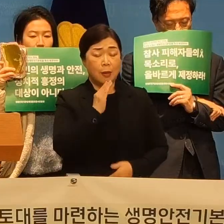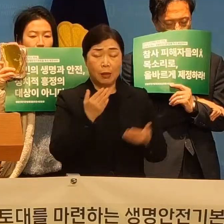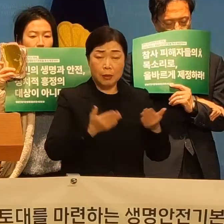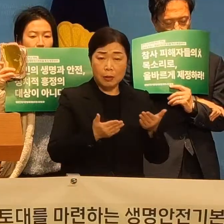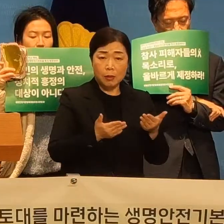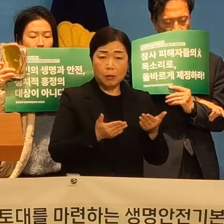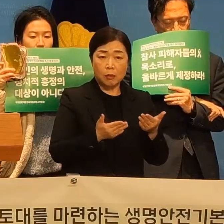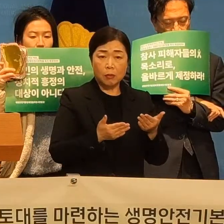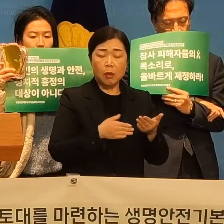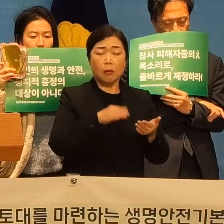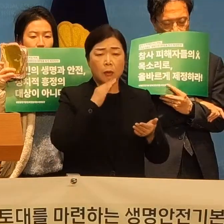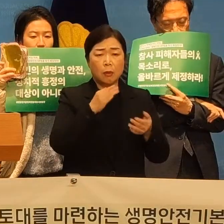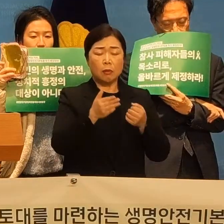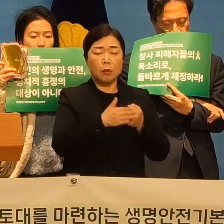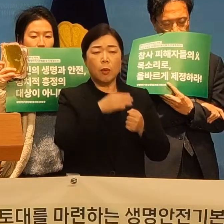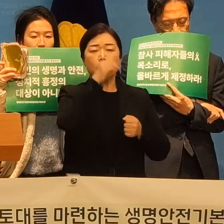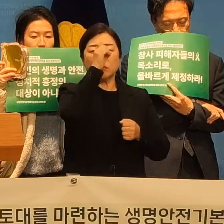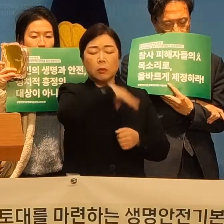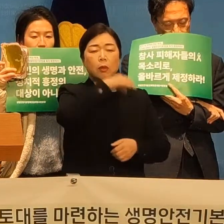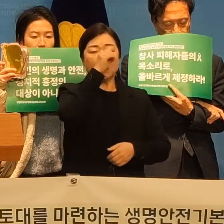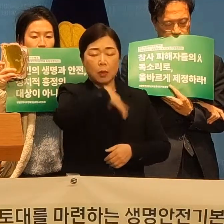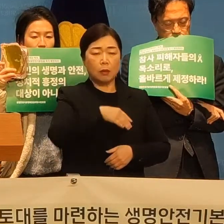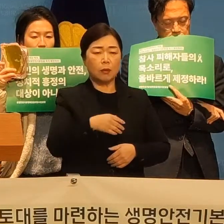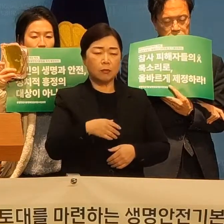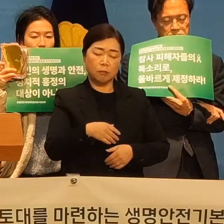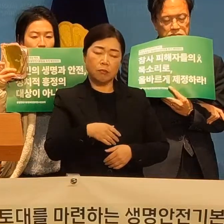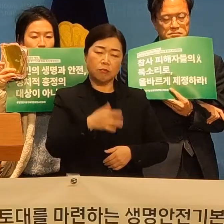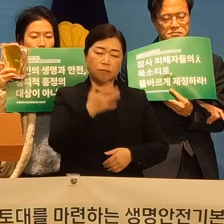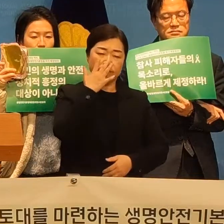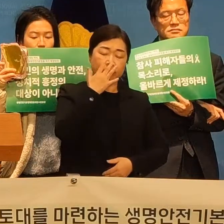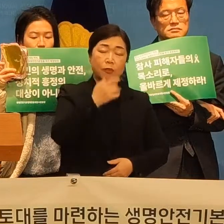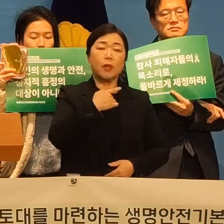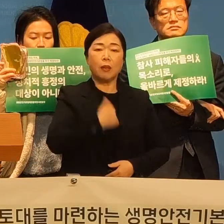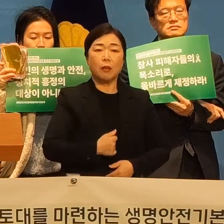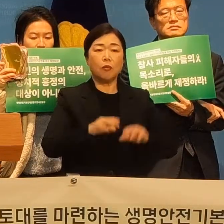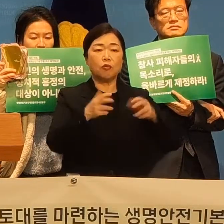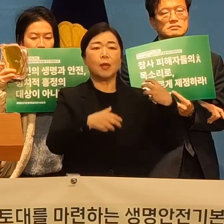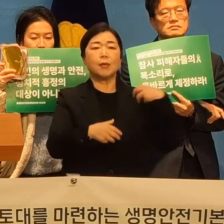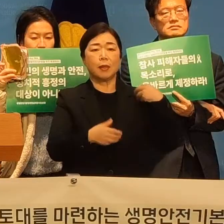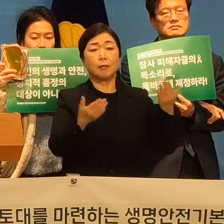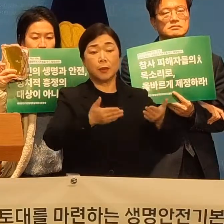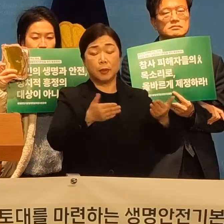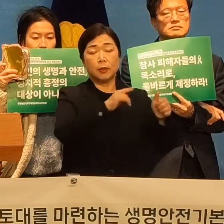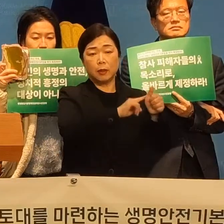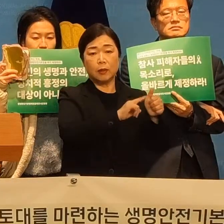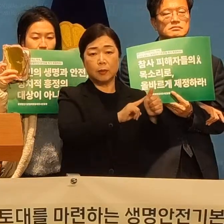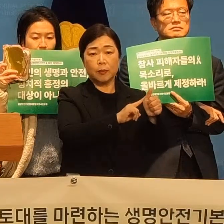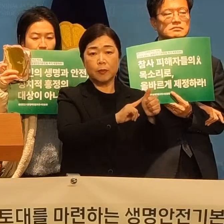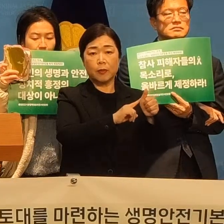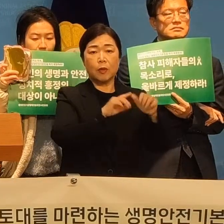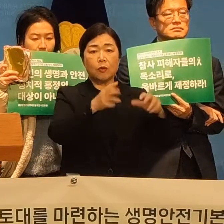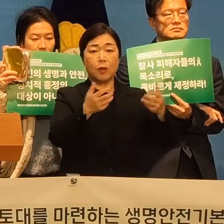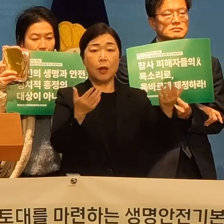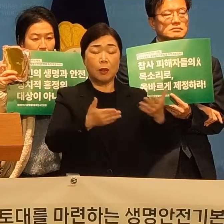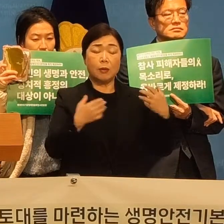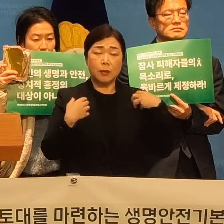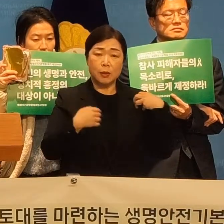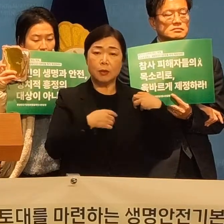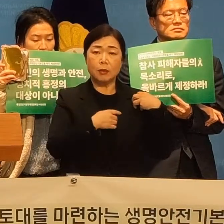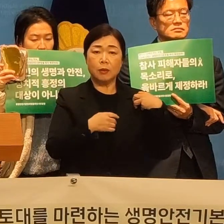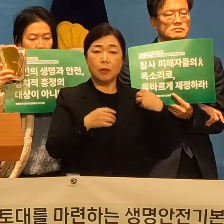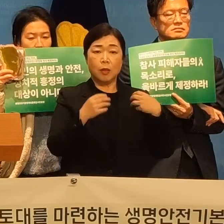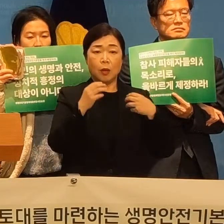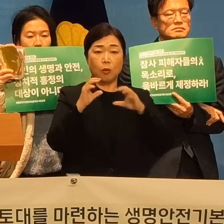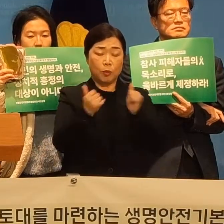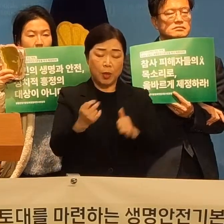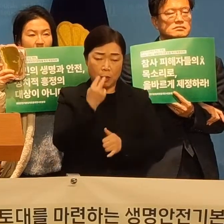당연해서 무시하고 지나쳐버리는 이 국가의 책무, 가장 기본적 우선적 책무, 국민의 생명과